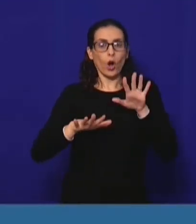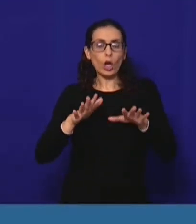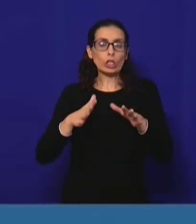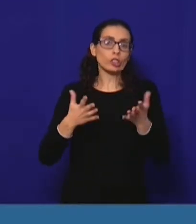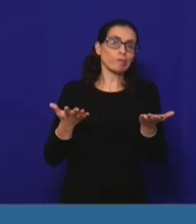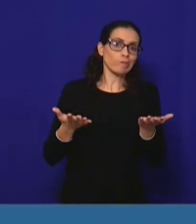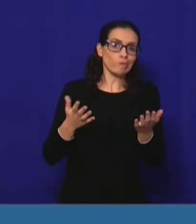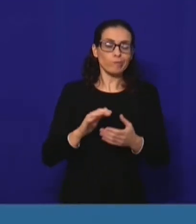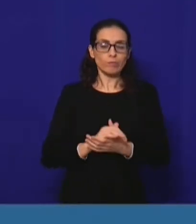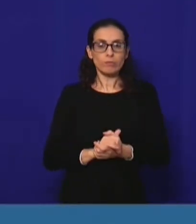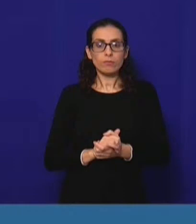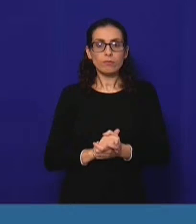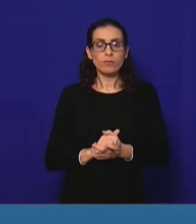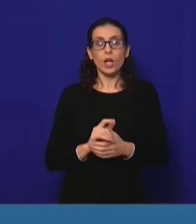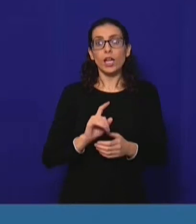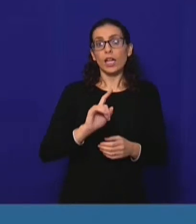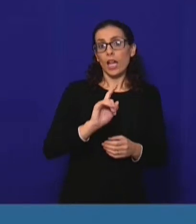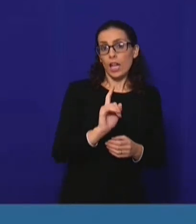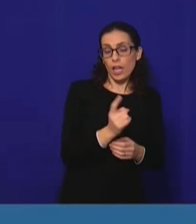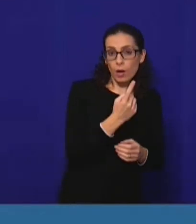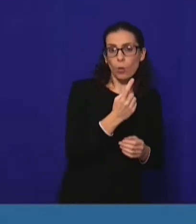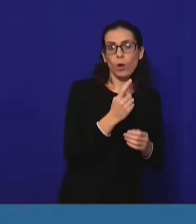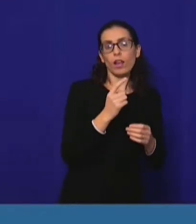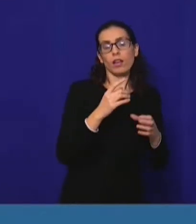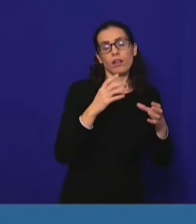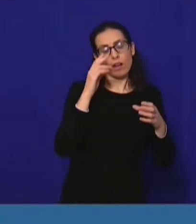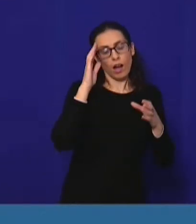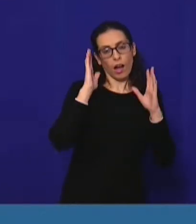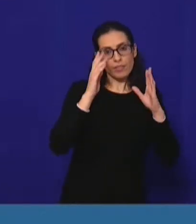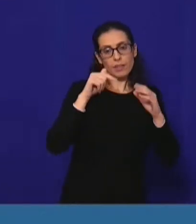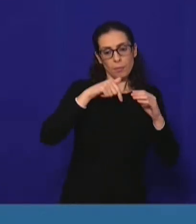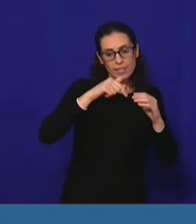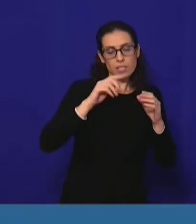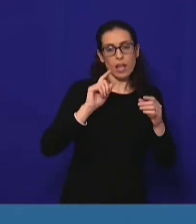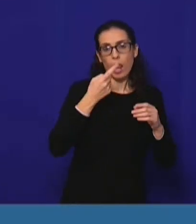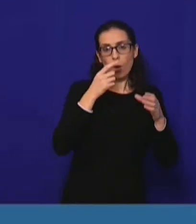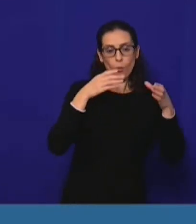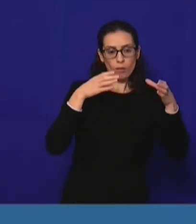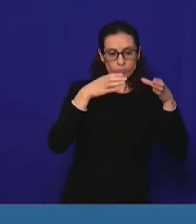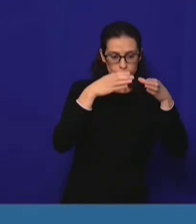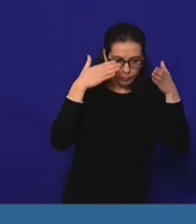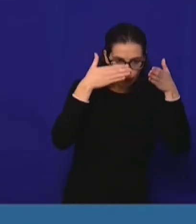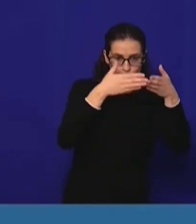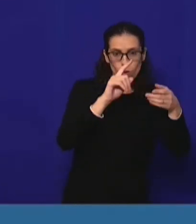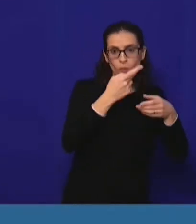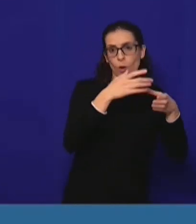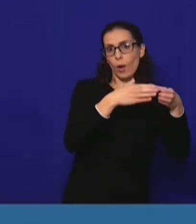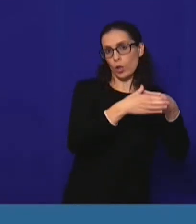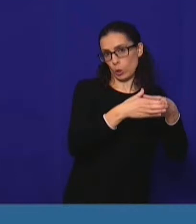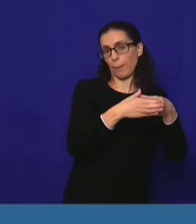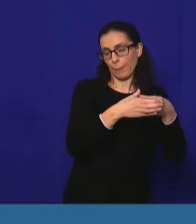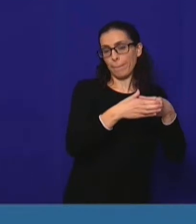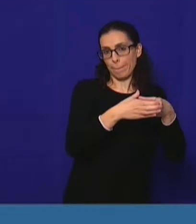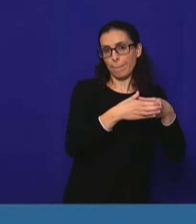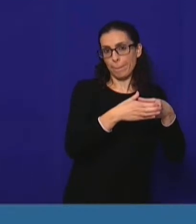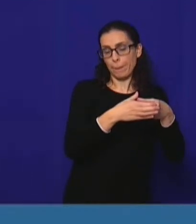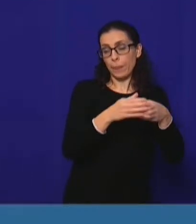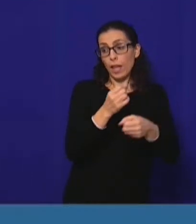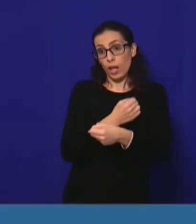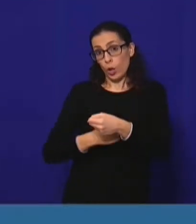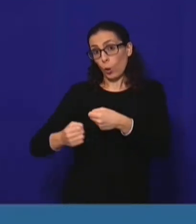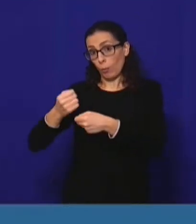l-iktar nies li għandhom jieħdu għall-ewwel u nibqgħu mixin. Però bħalma rajtu il-kumpaniji tal-vaccines qegħdin